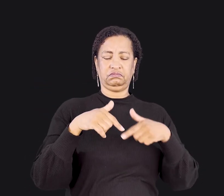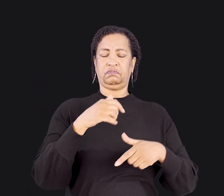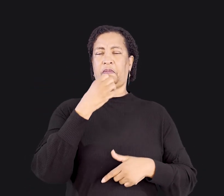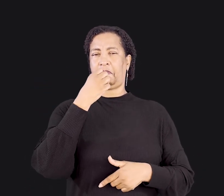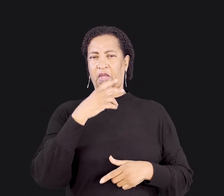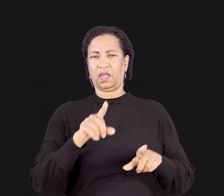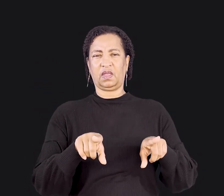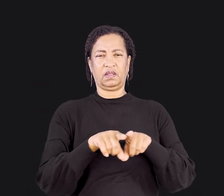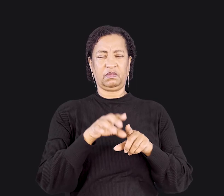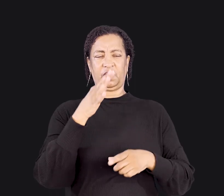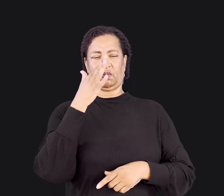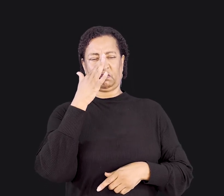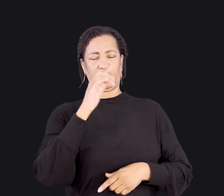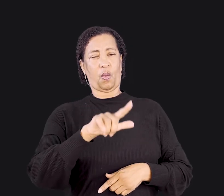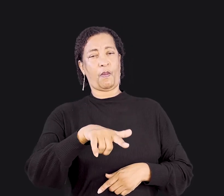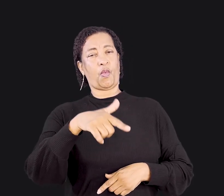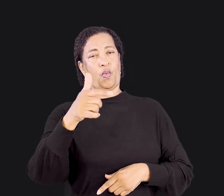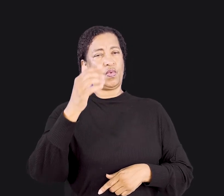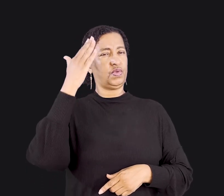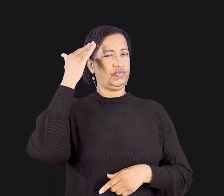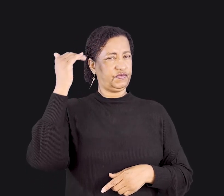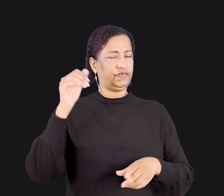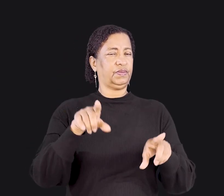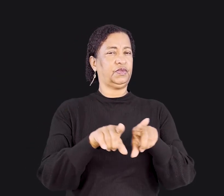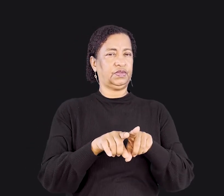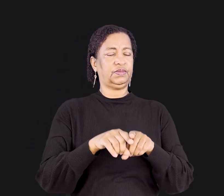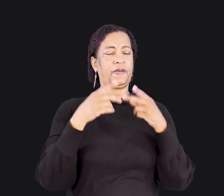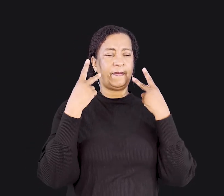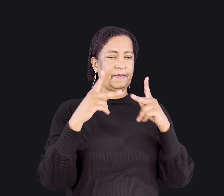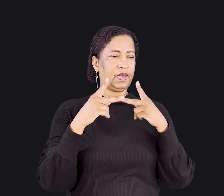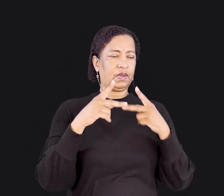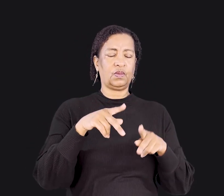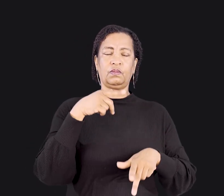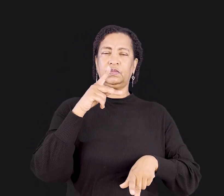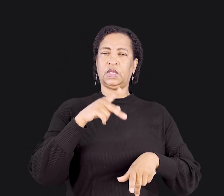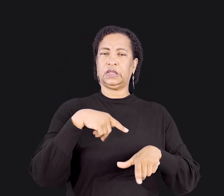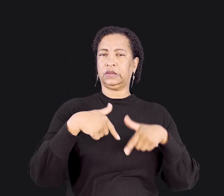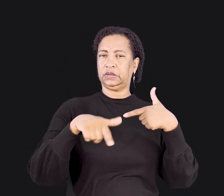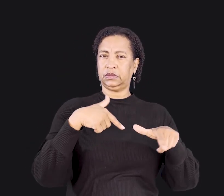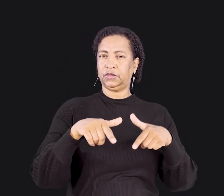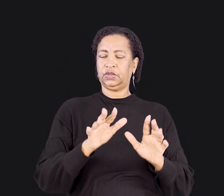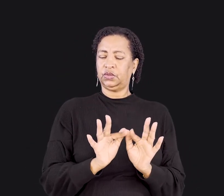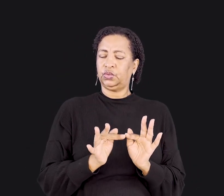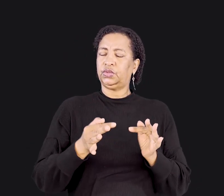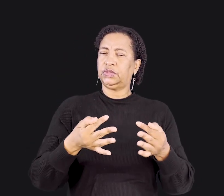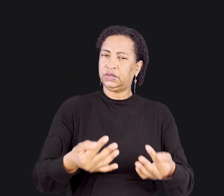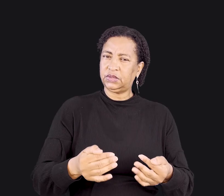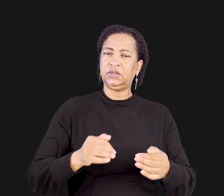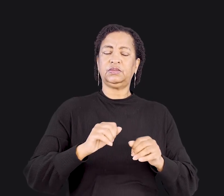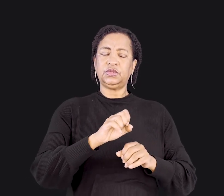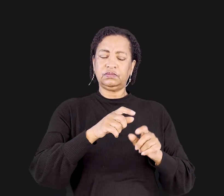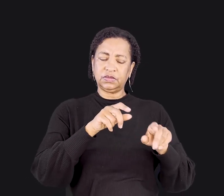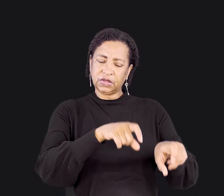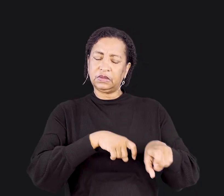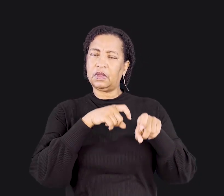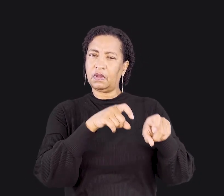atuação e inspirado por George Whitefield, pregou para trabalhadores simples do campo e de minas de carvão para pessoas que tinham